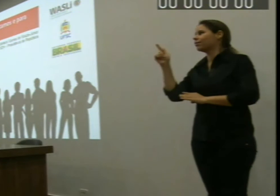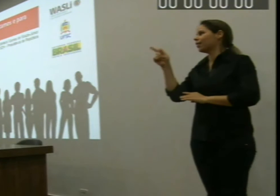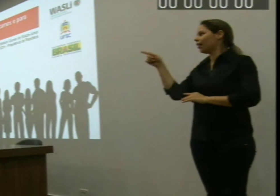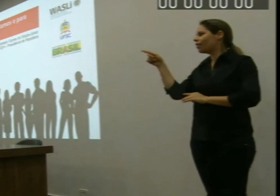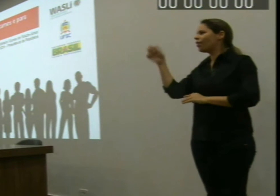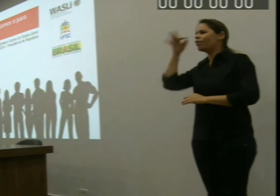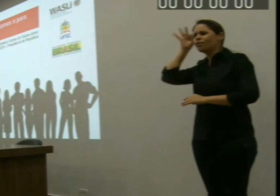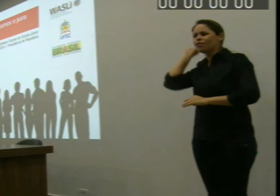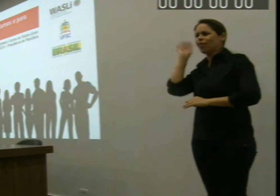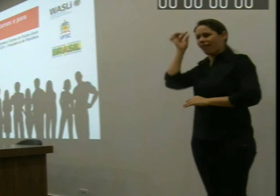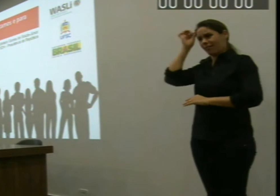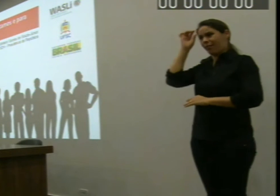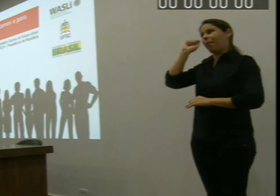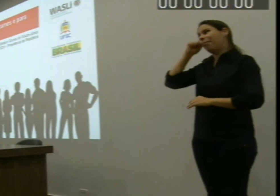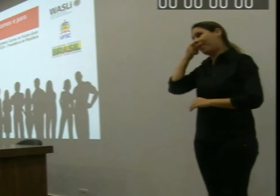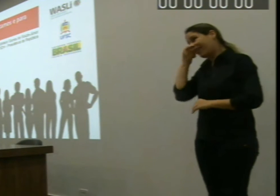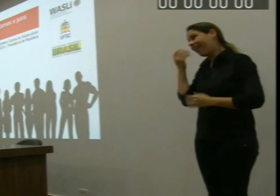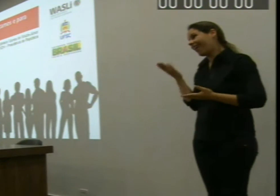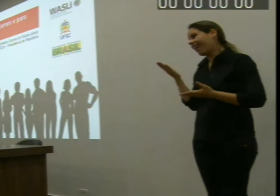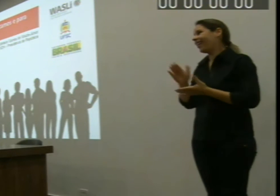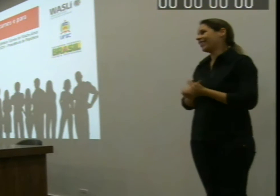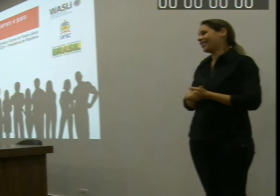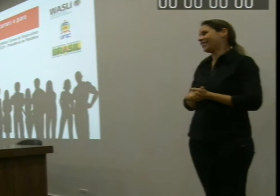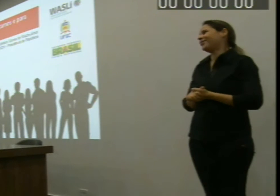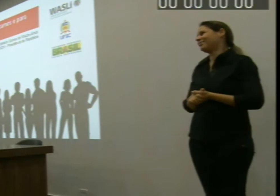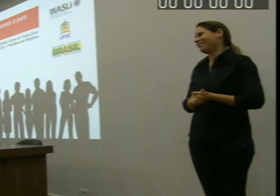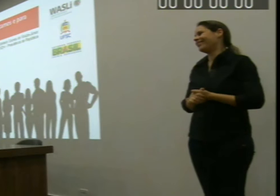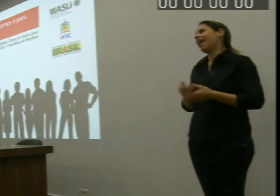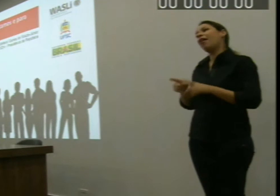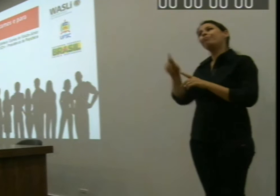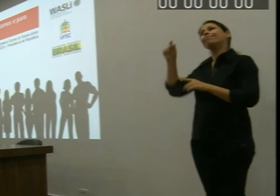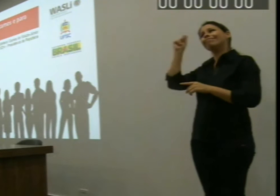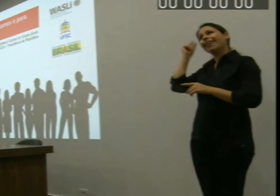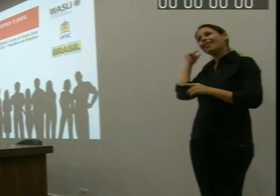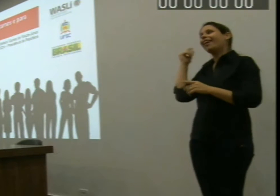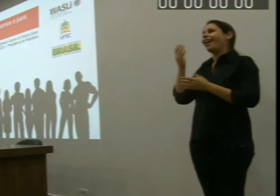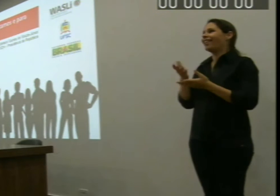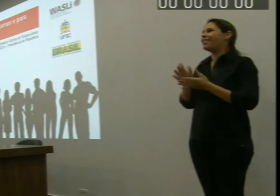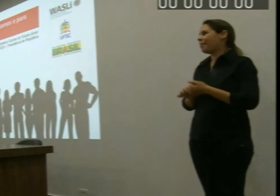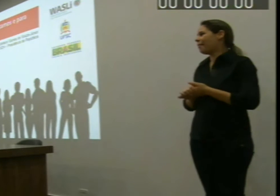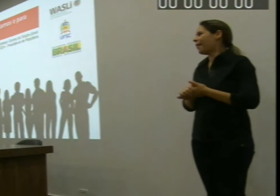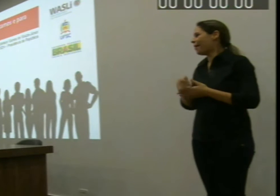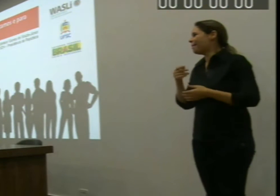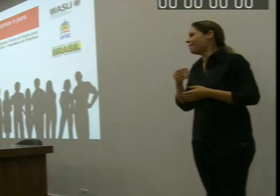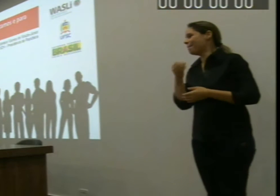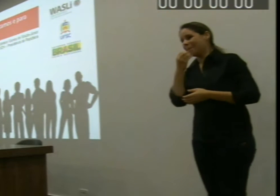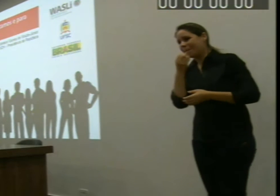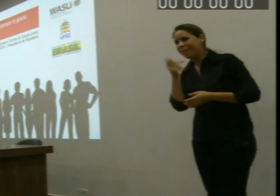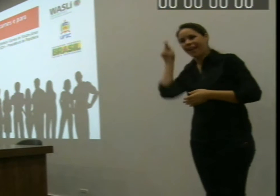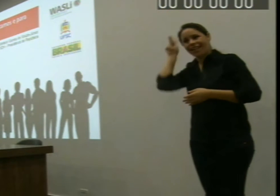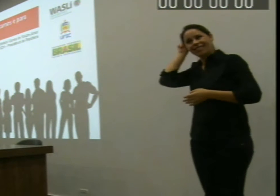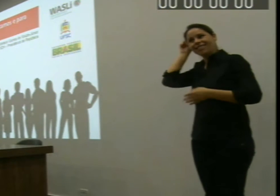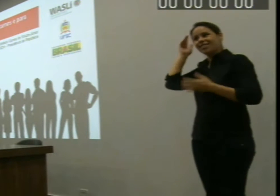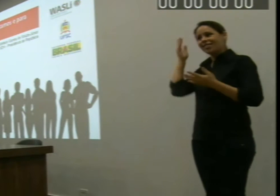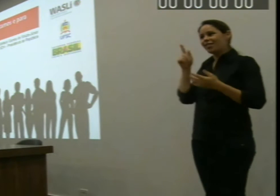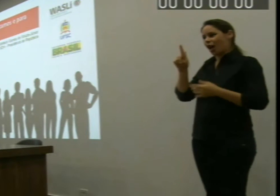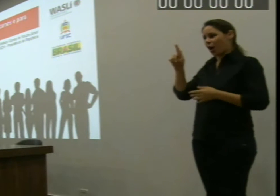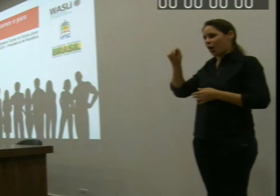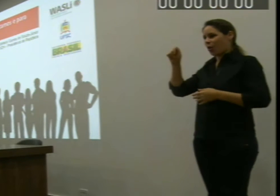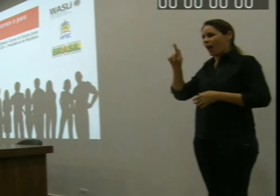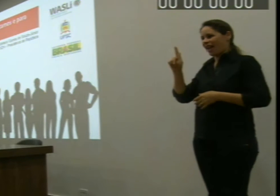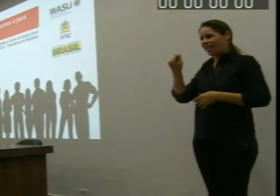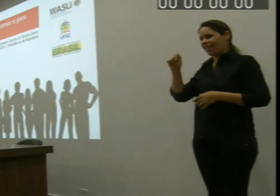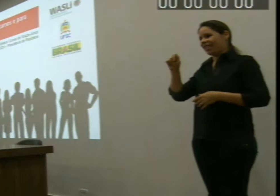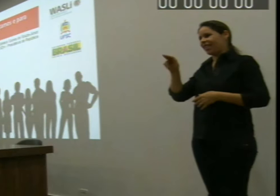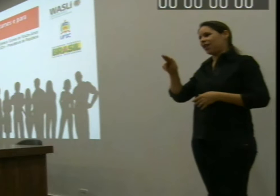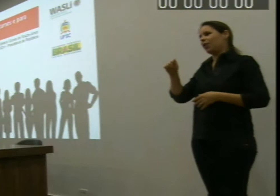pretinhos Ainda Bem bem bem Guarani e e